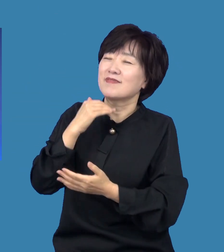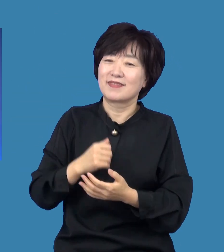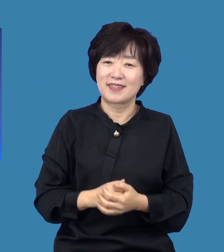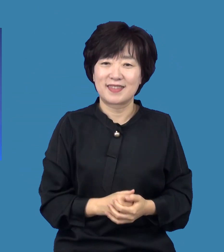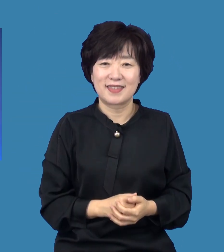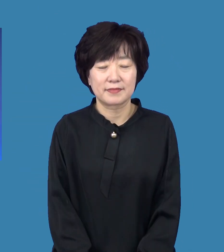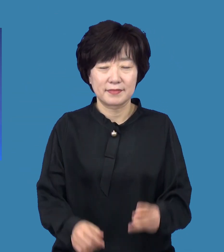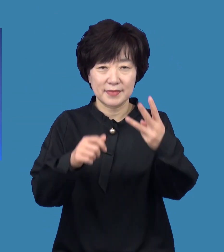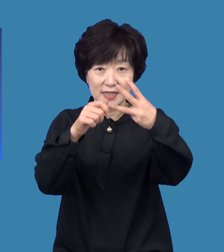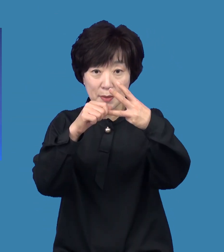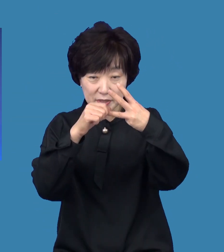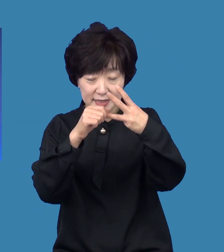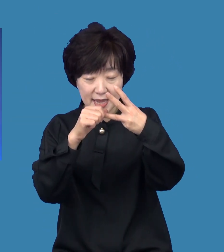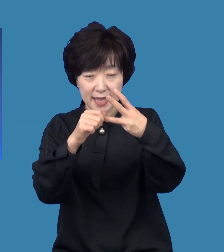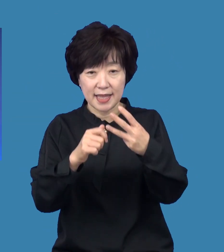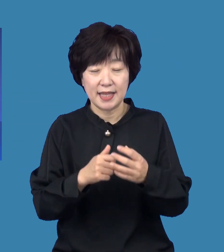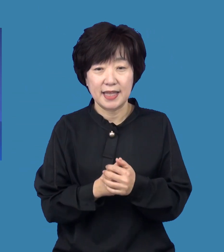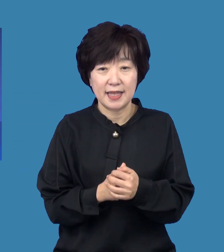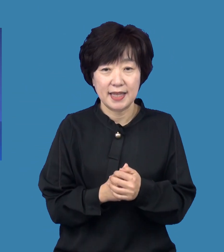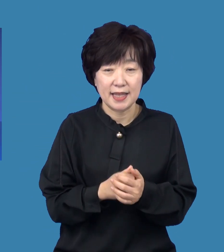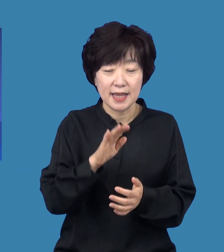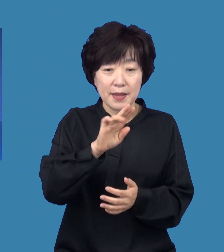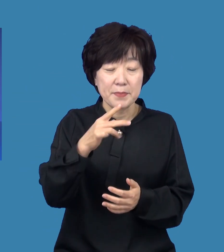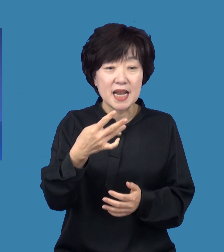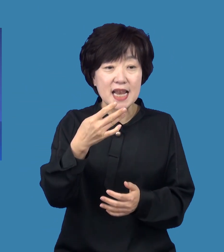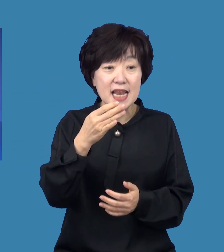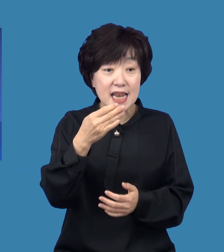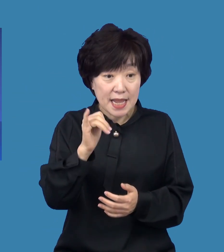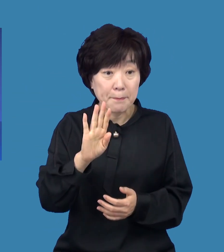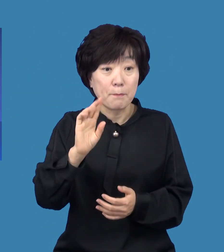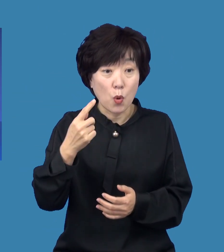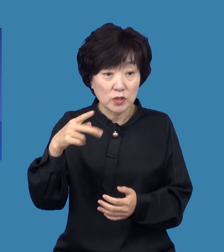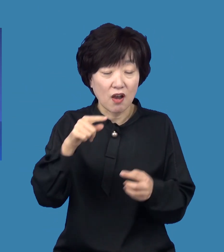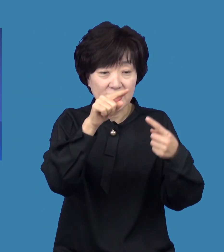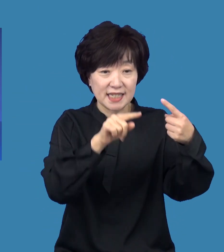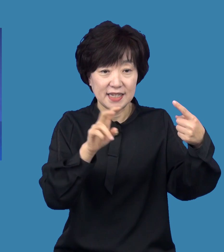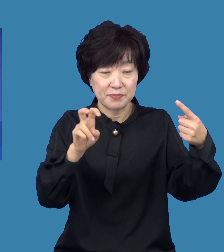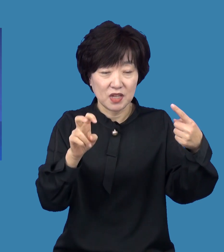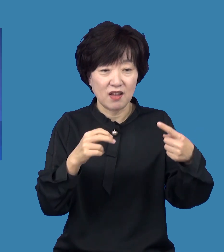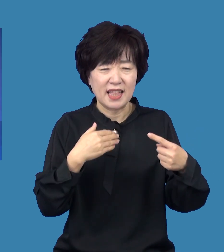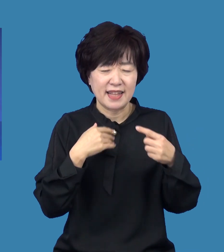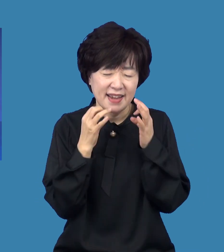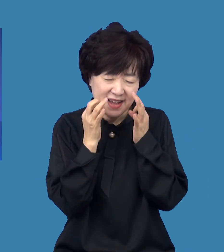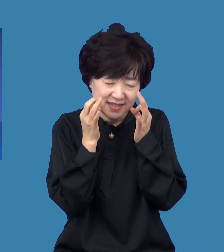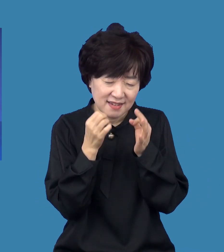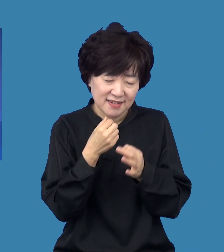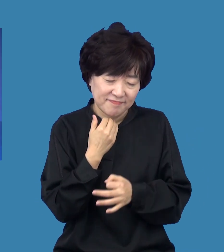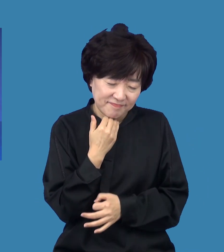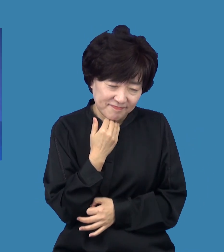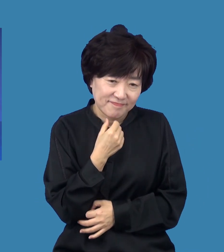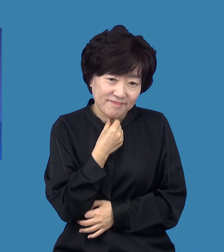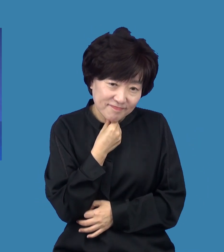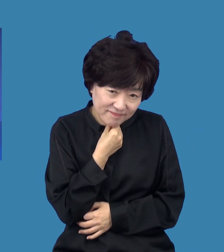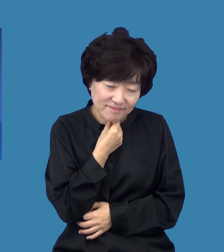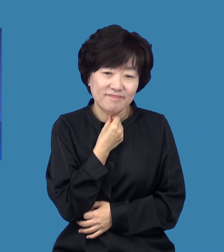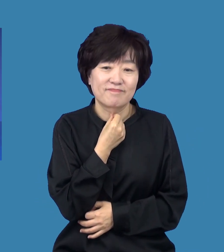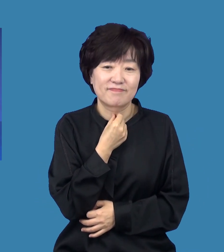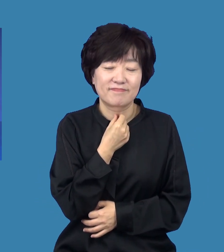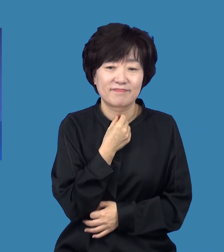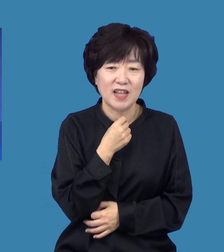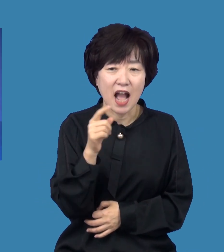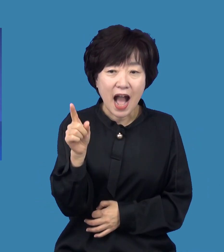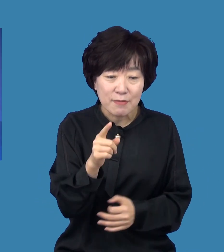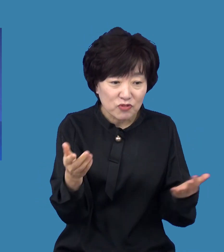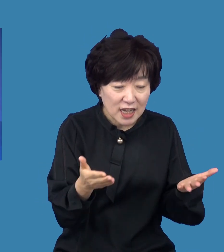세 번째, 빌립보서에 보면 이렇게 얘기합니다. 시작. 나의 간절한 기대와 소망을 따라 아무